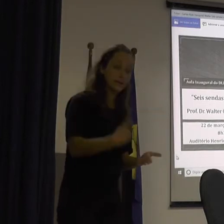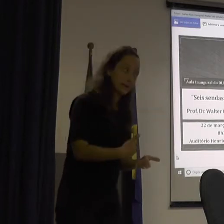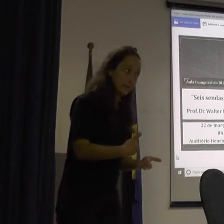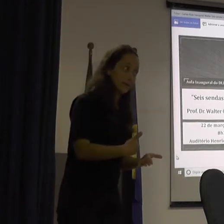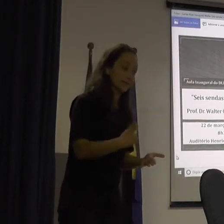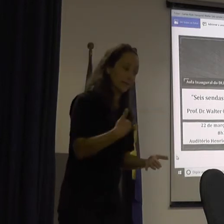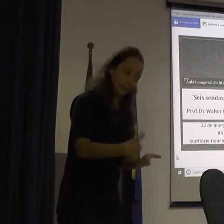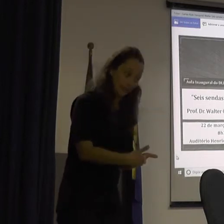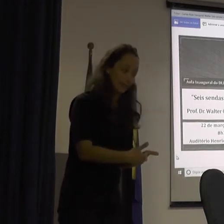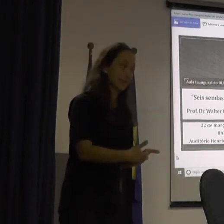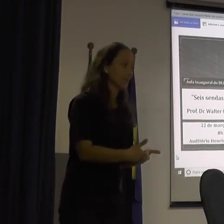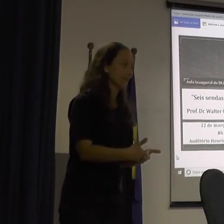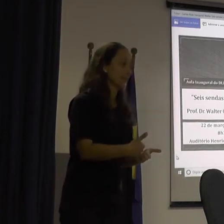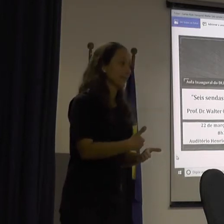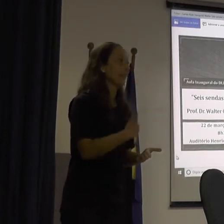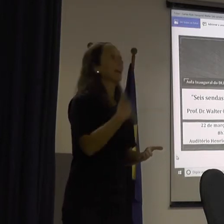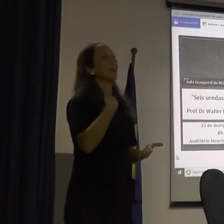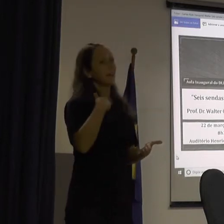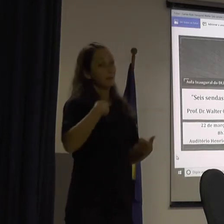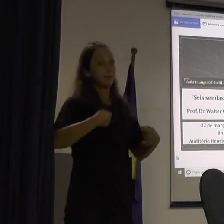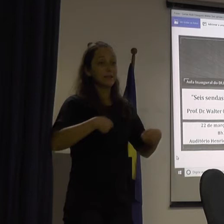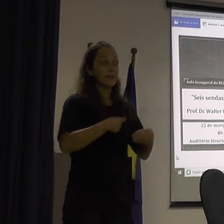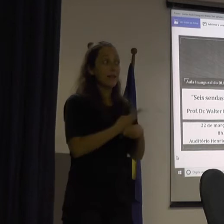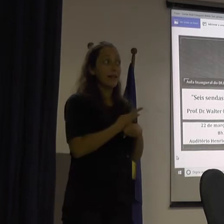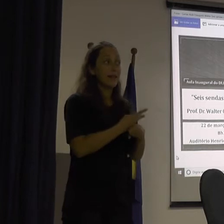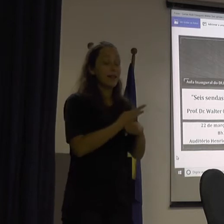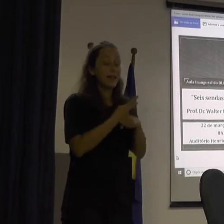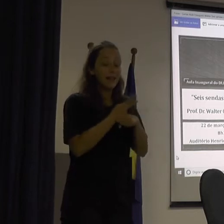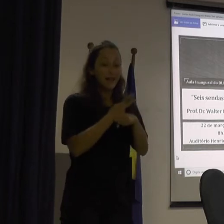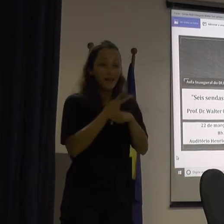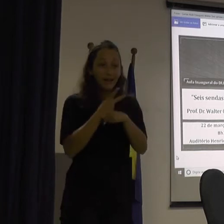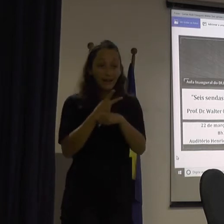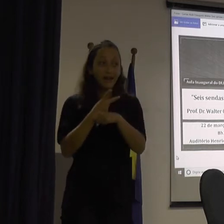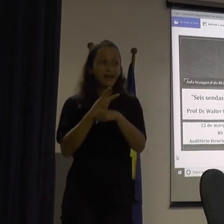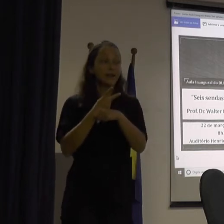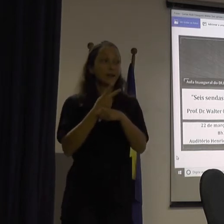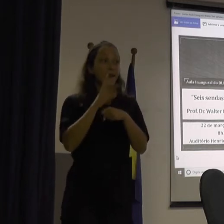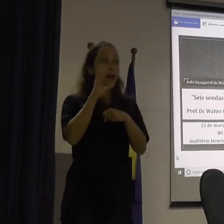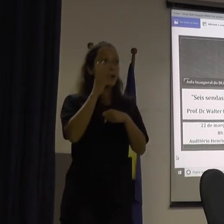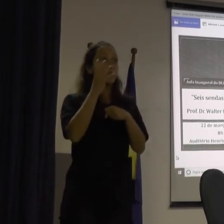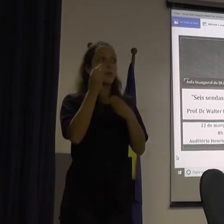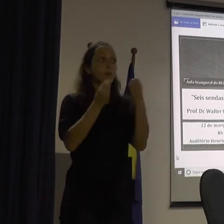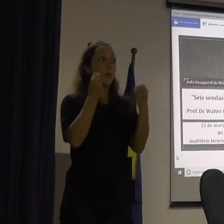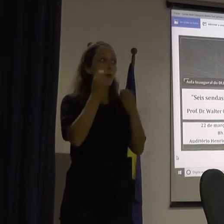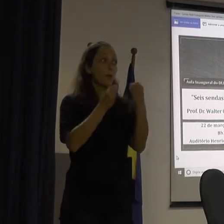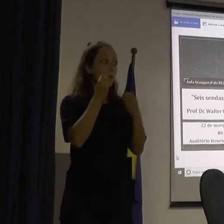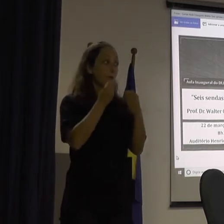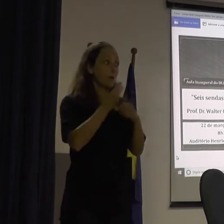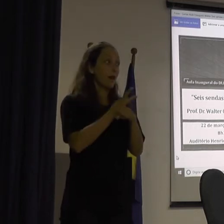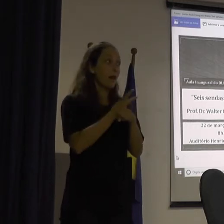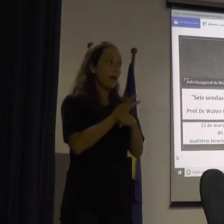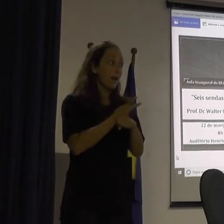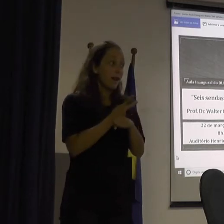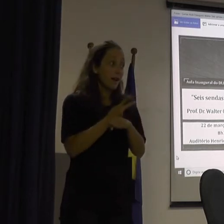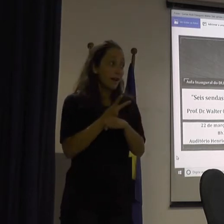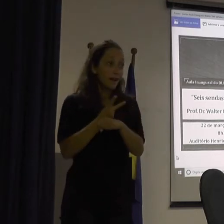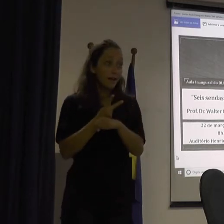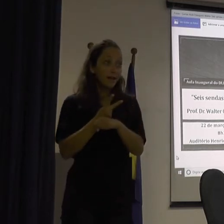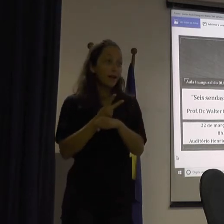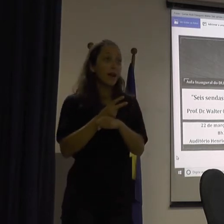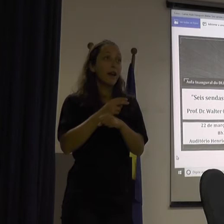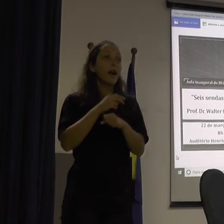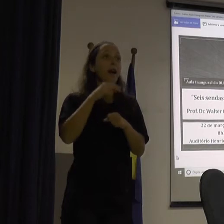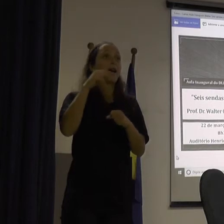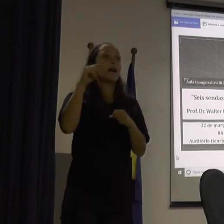na última hora eu tive que achar uma solução. Infelizmente a solução não caiu do céu,